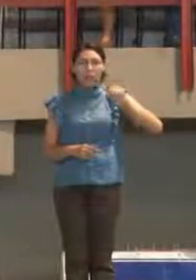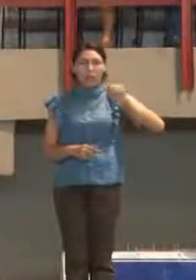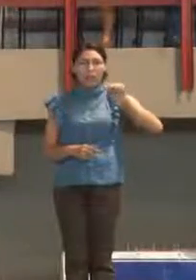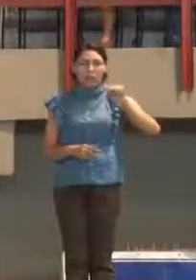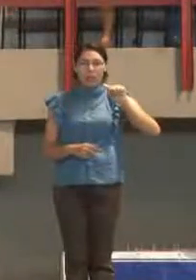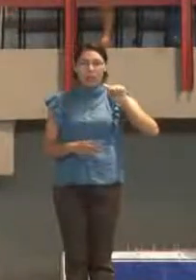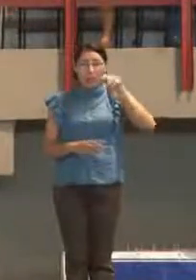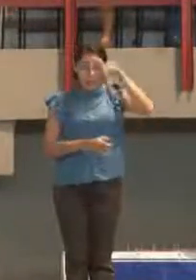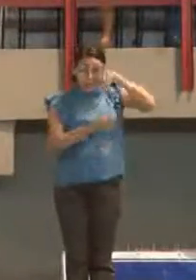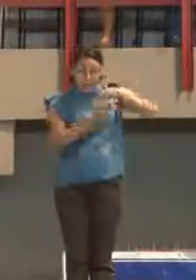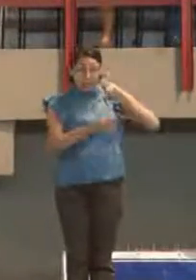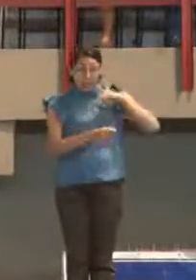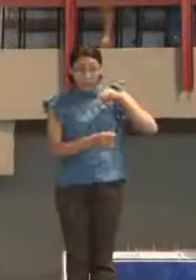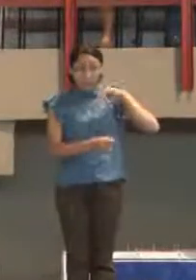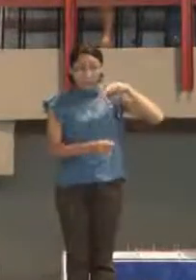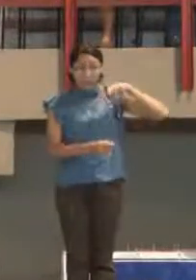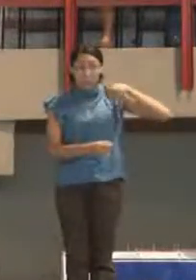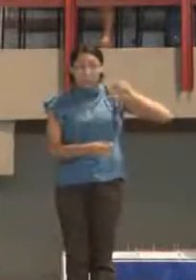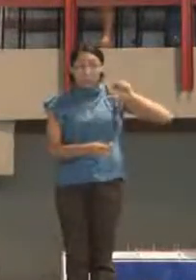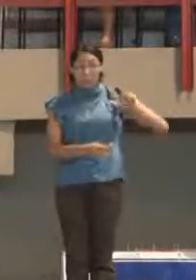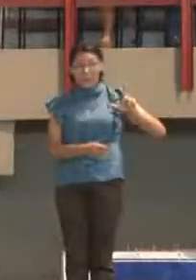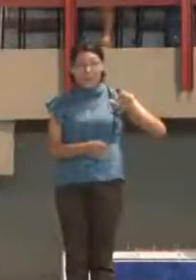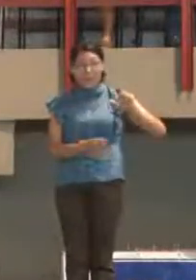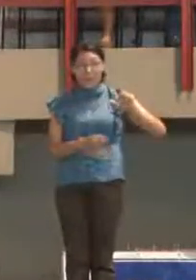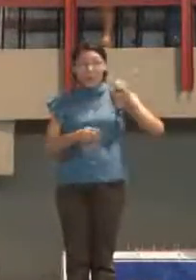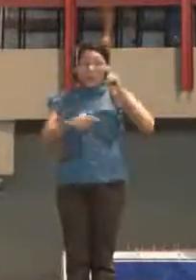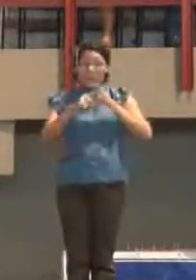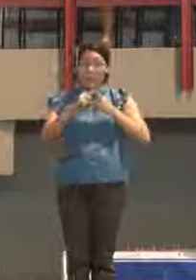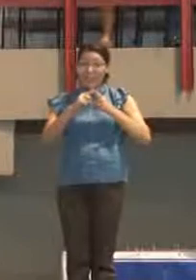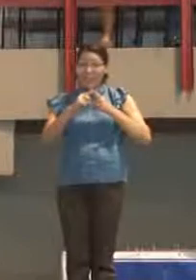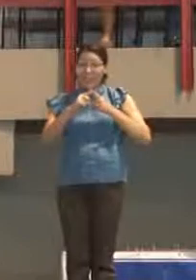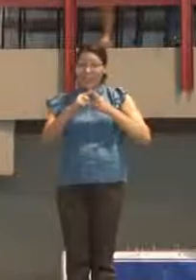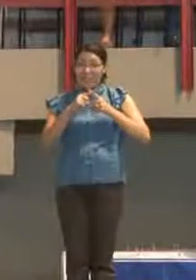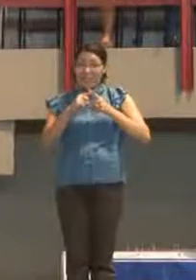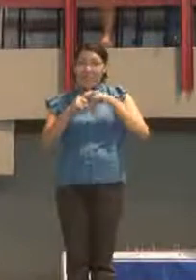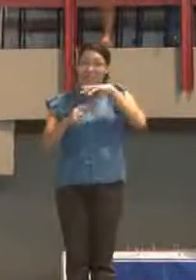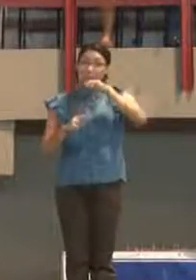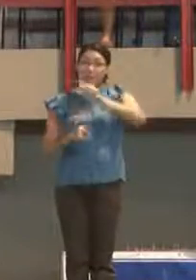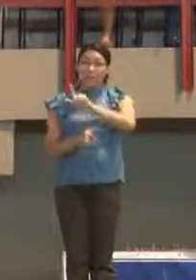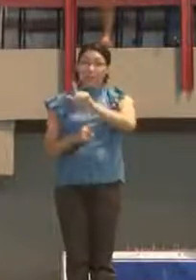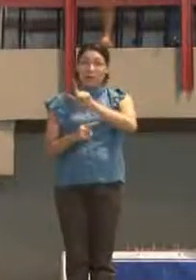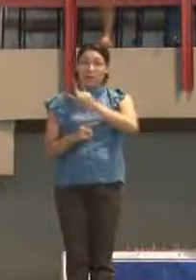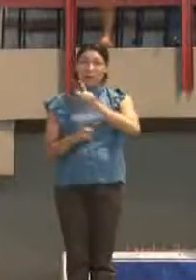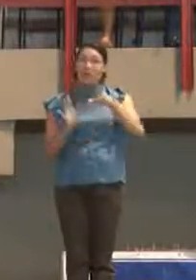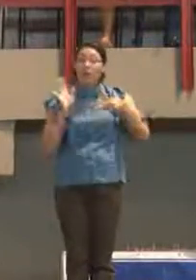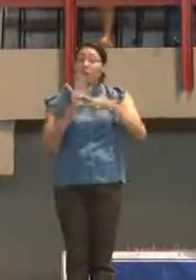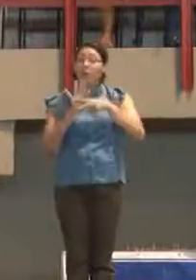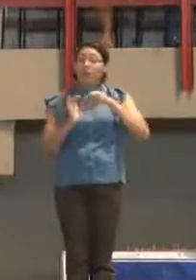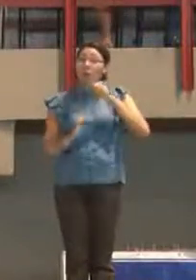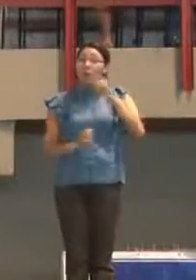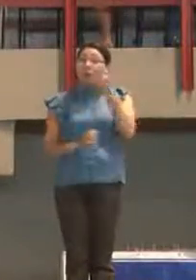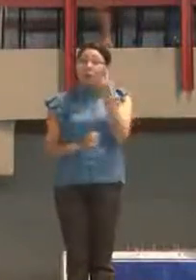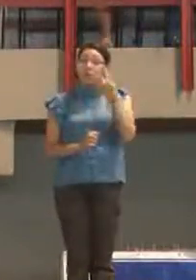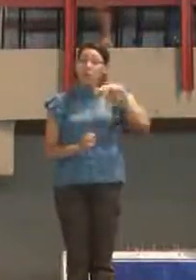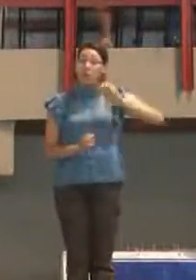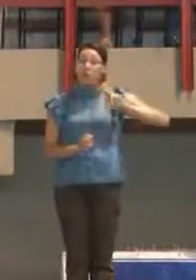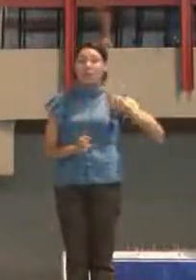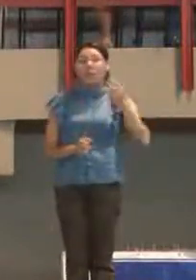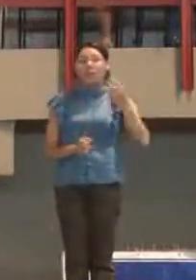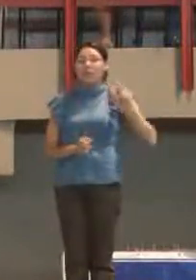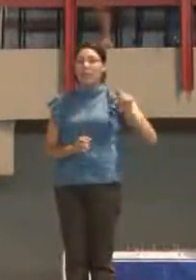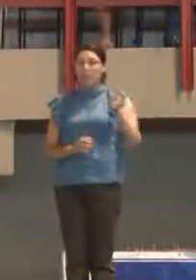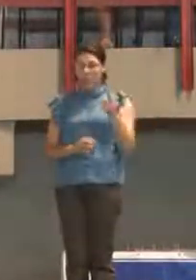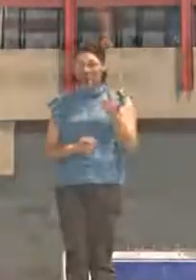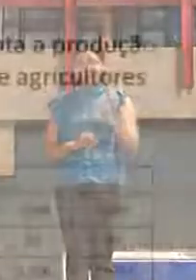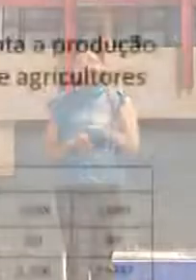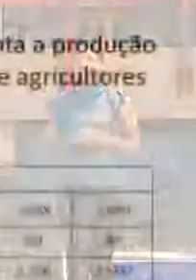então 1.000 toneladas tem 1.000 vezes 1.000, que dá 1 milhão de quilogramas. Ok? Então, por exemplo,